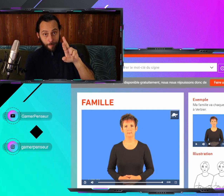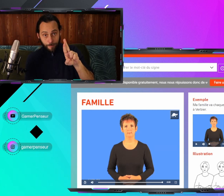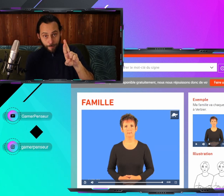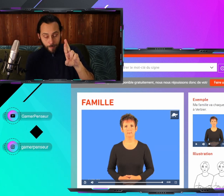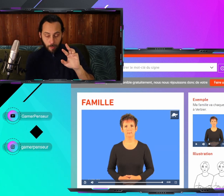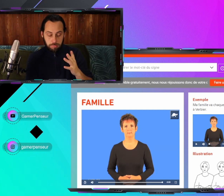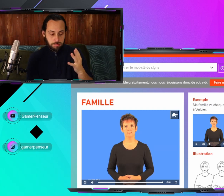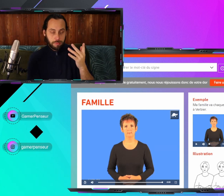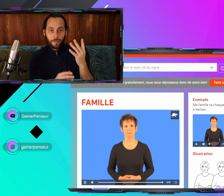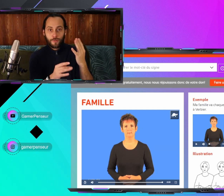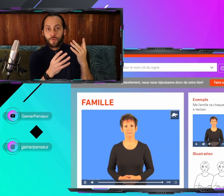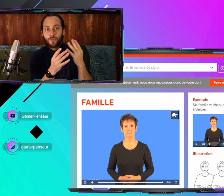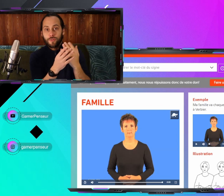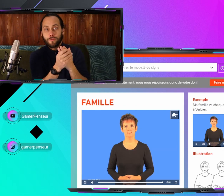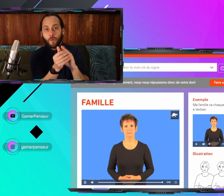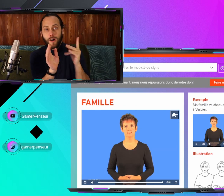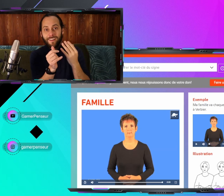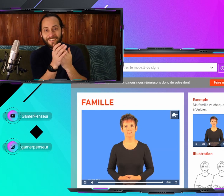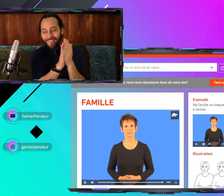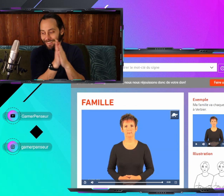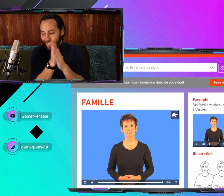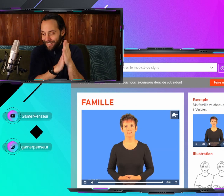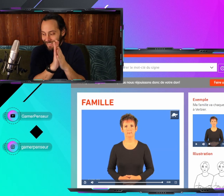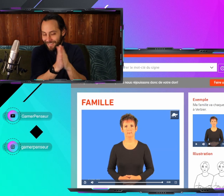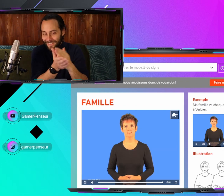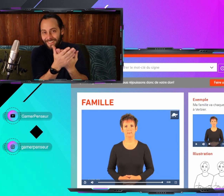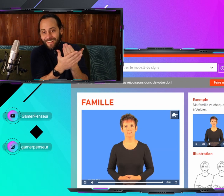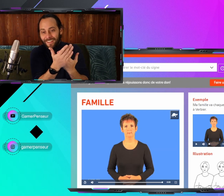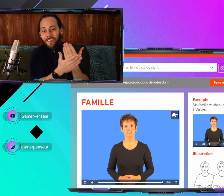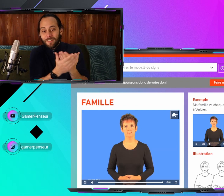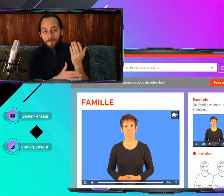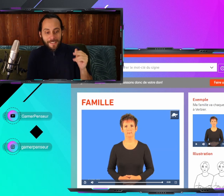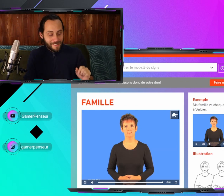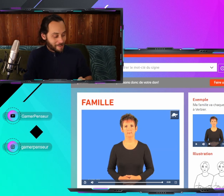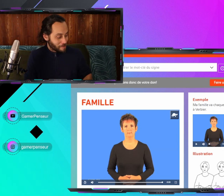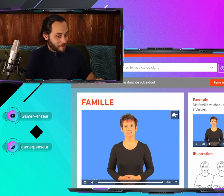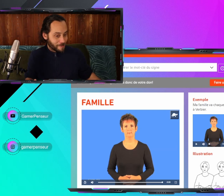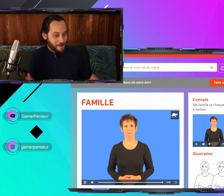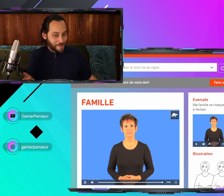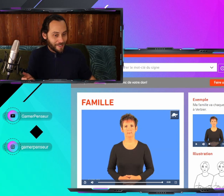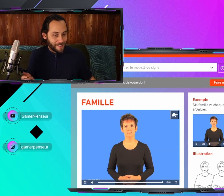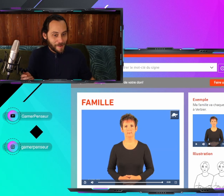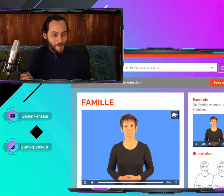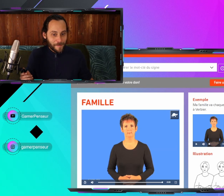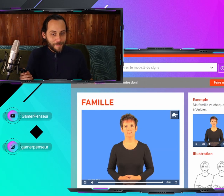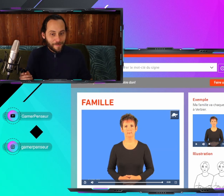Verbier. Je suis froid. J'arrive pas à signer comme il faut.